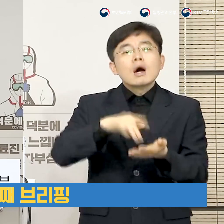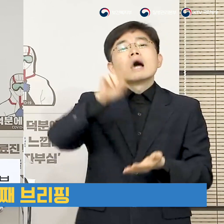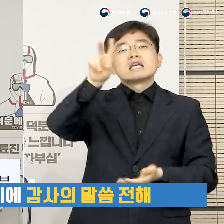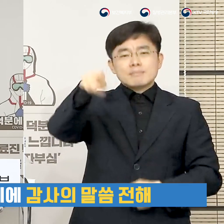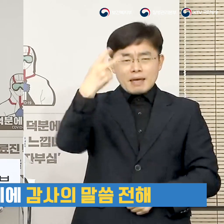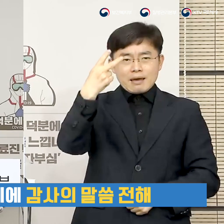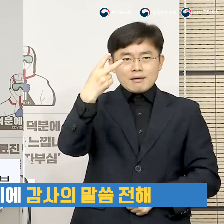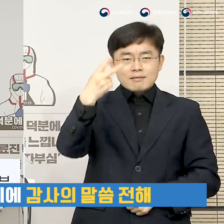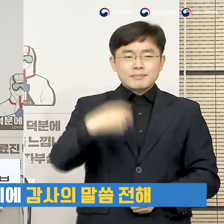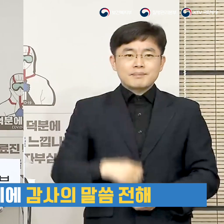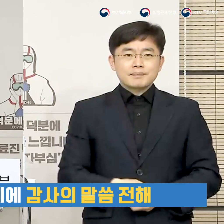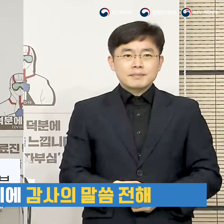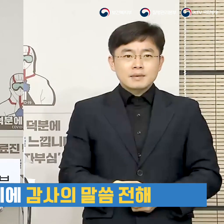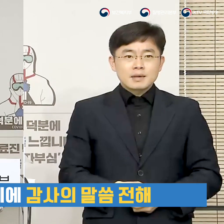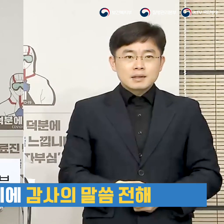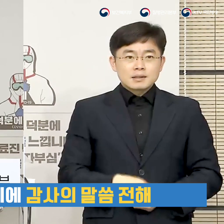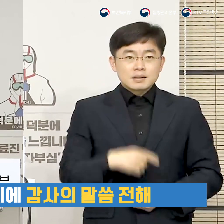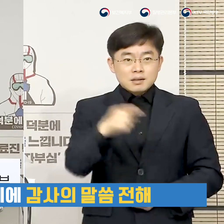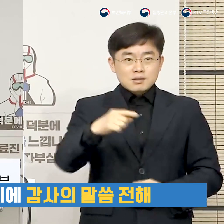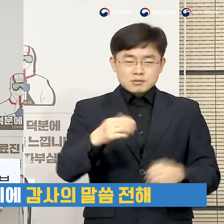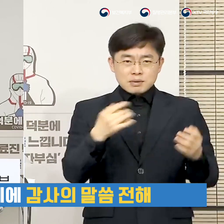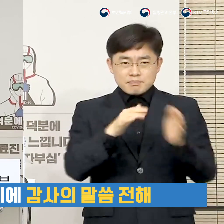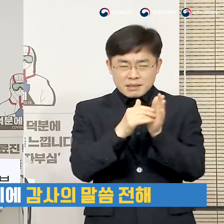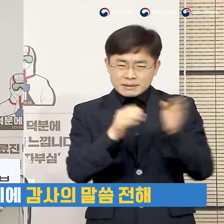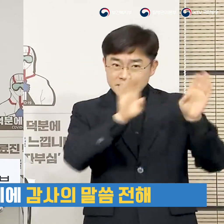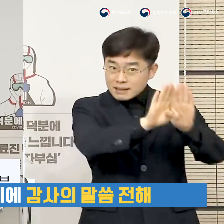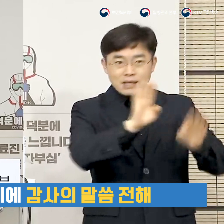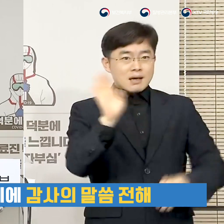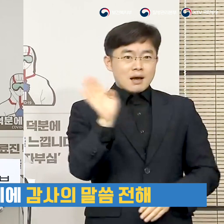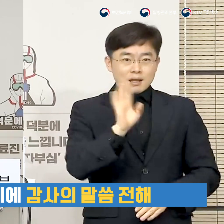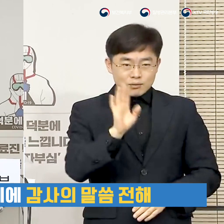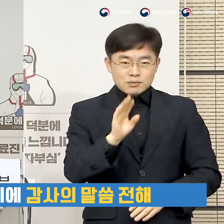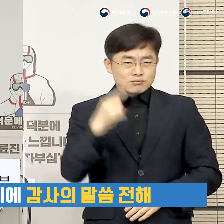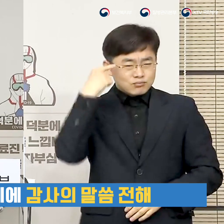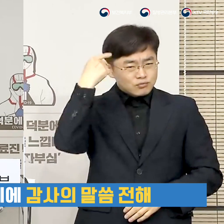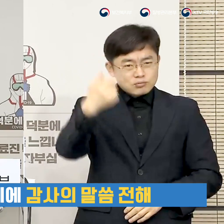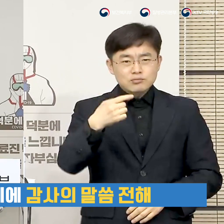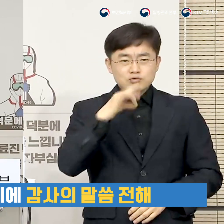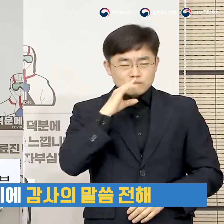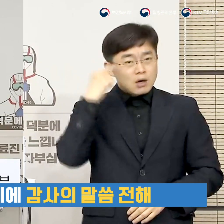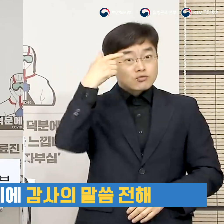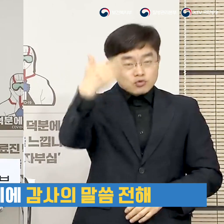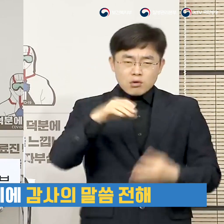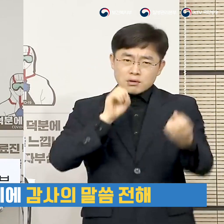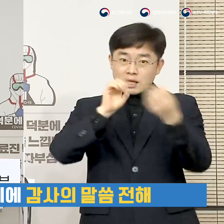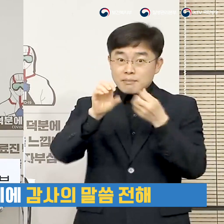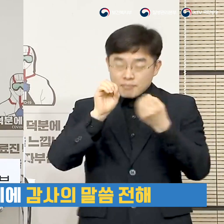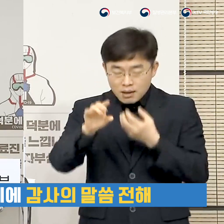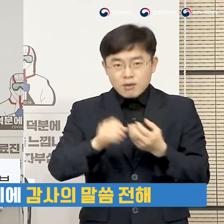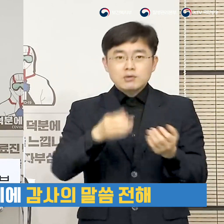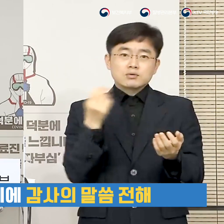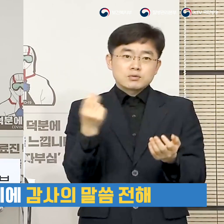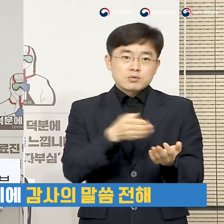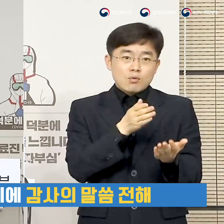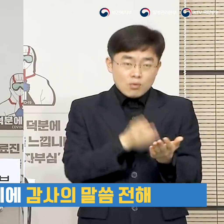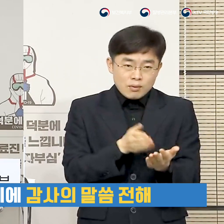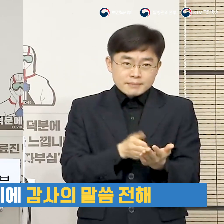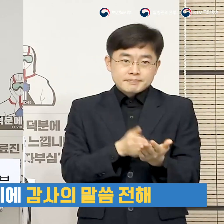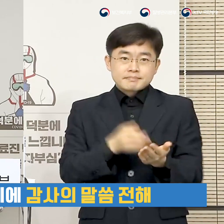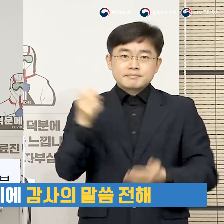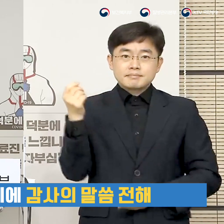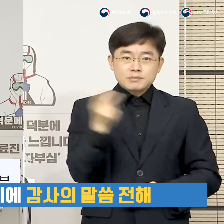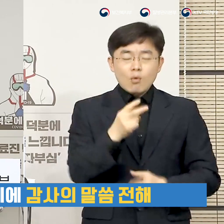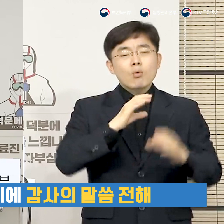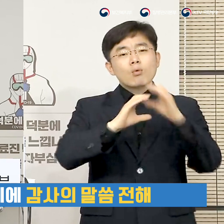날이라며 투명하고 열린 소통을 위해 노력해 주신 언론과 급박한 상황에서도 대책 마련을 위해